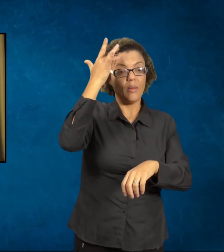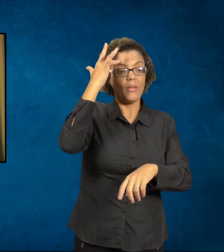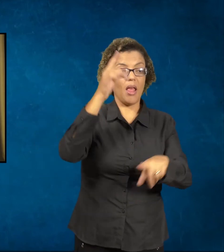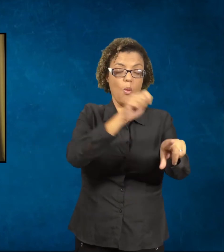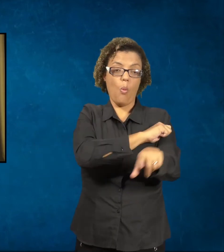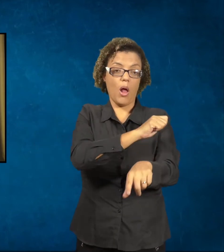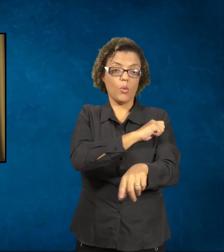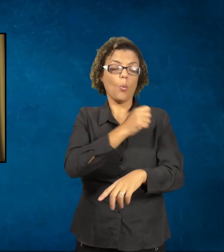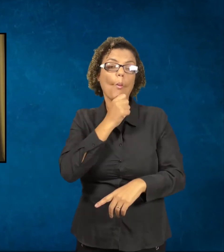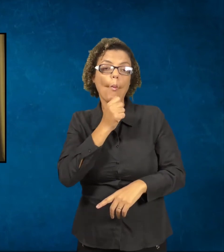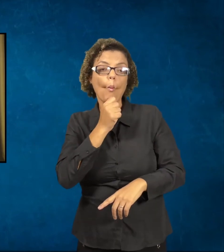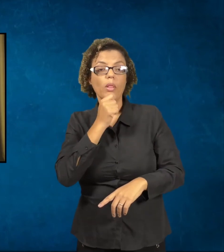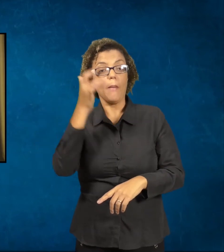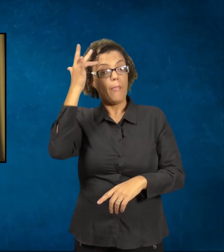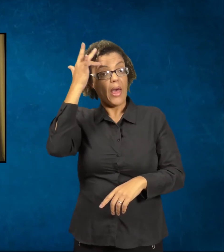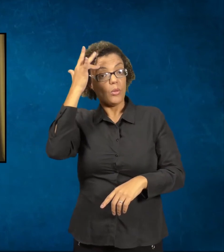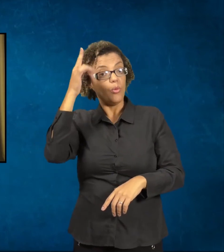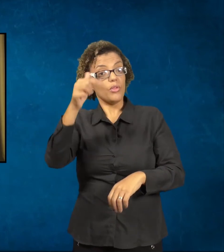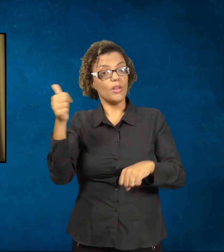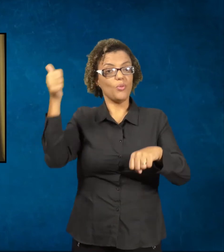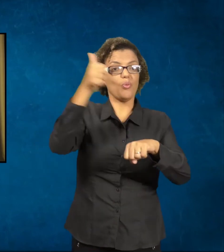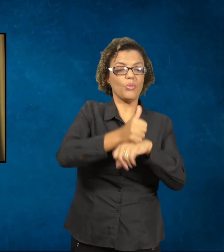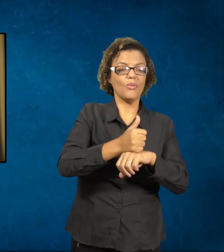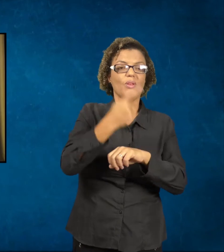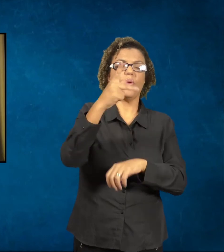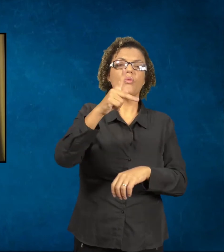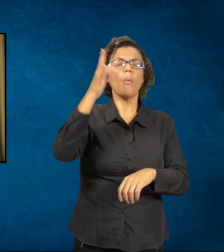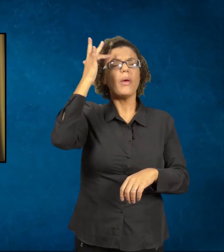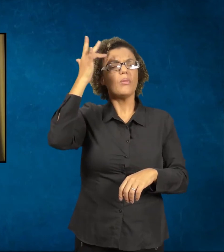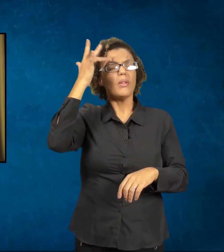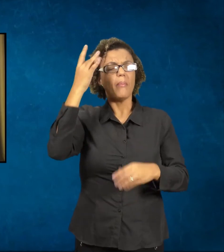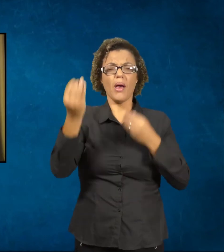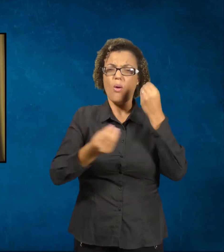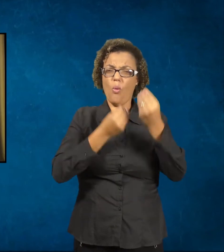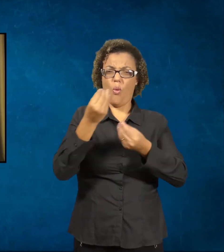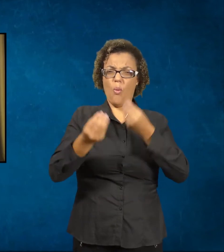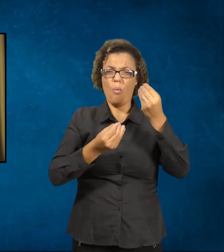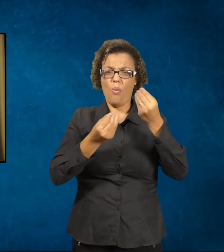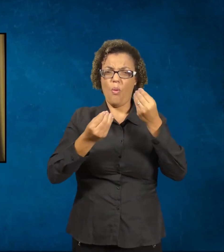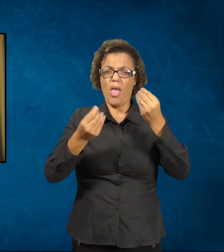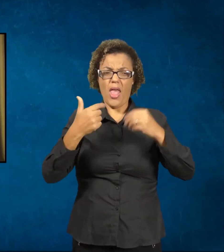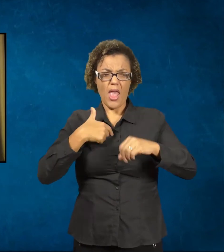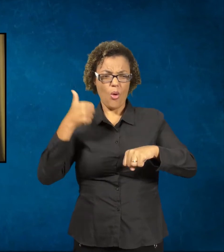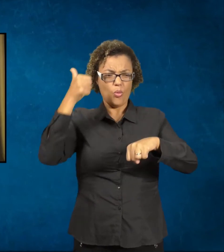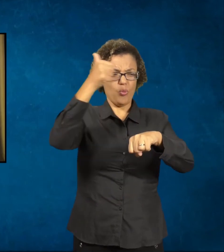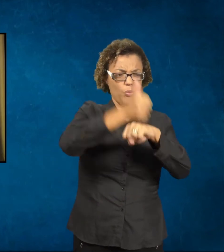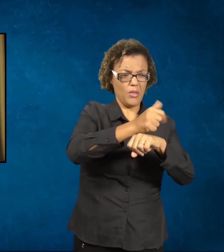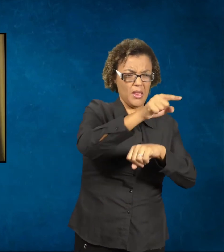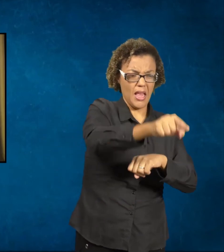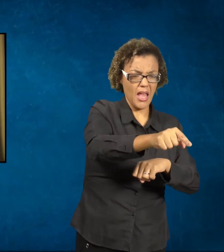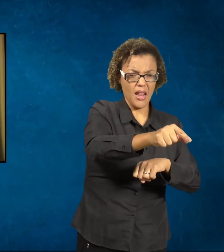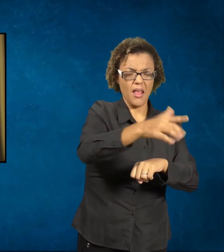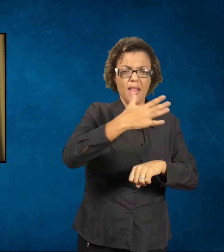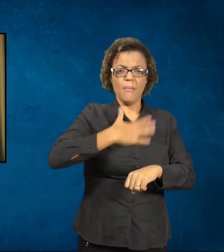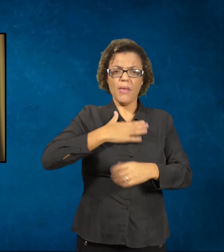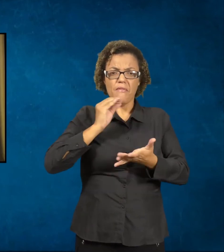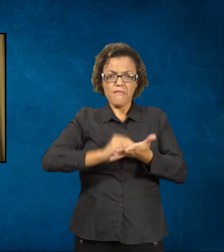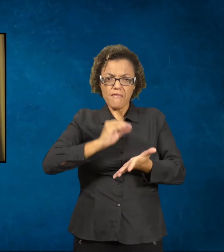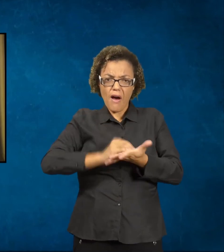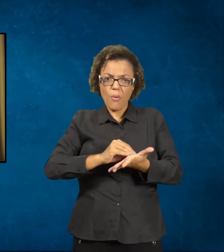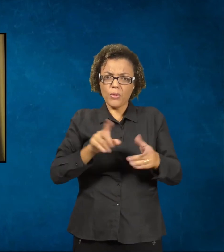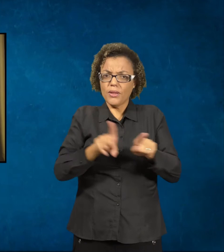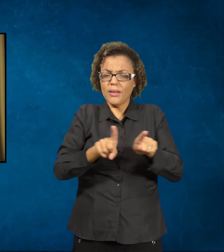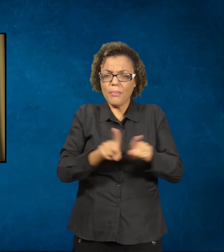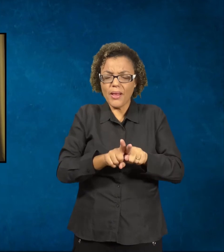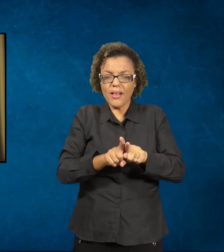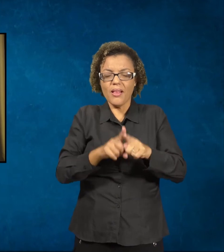com a sua. Agora, como você pode substituir no outro uma coisa que em você também está ausente?